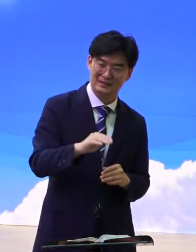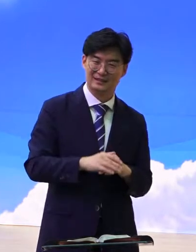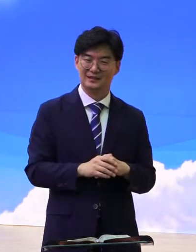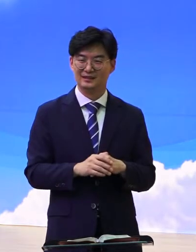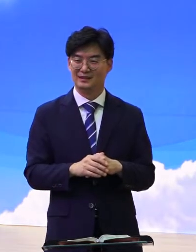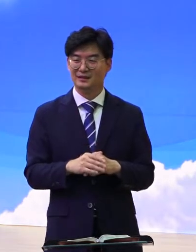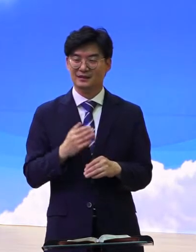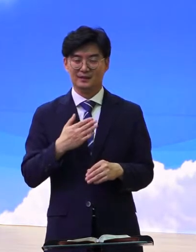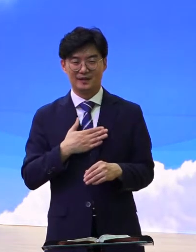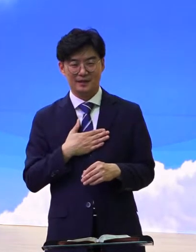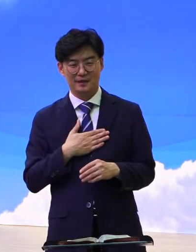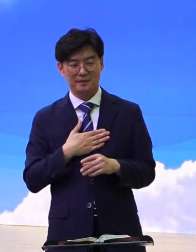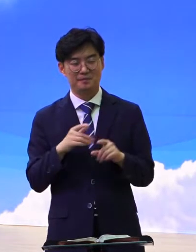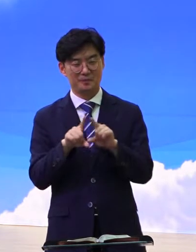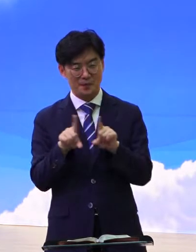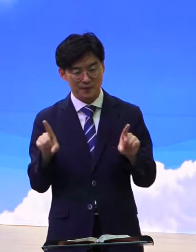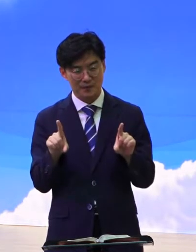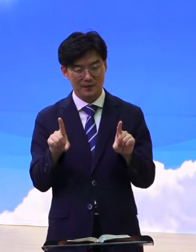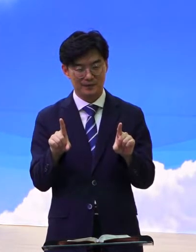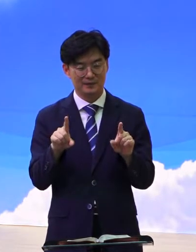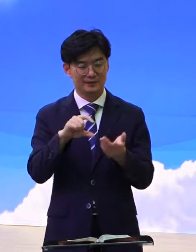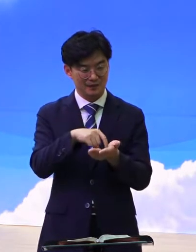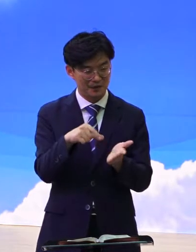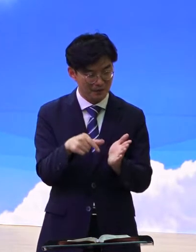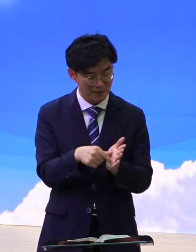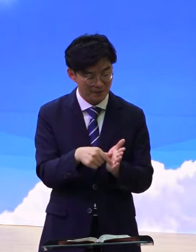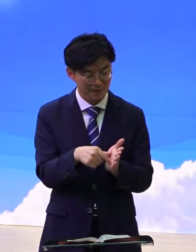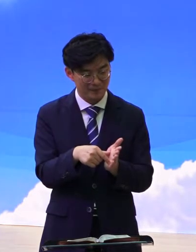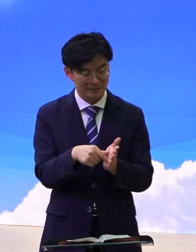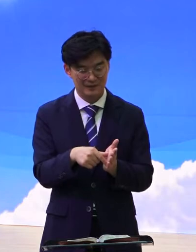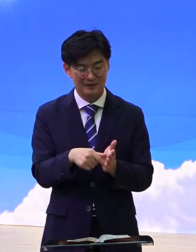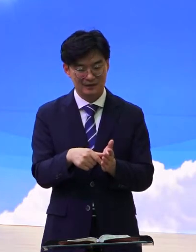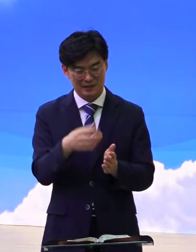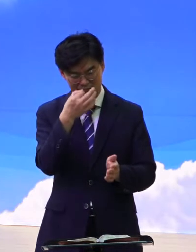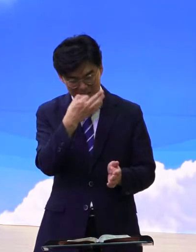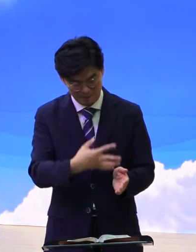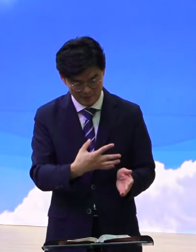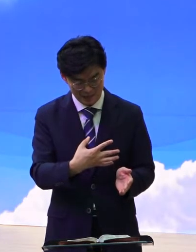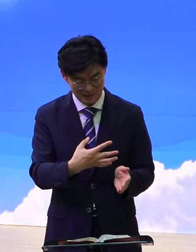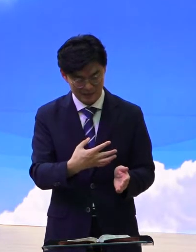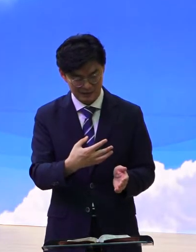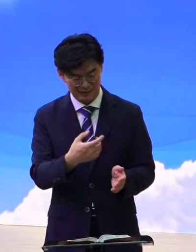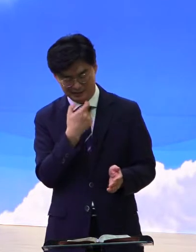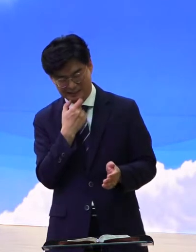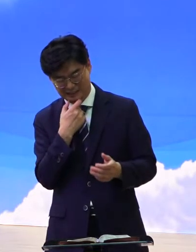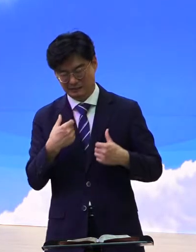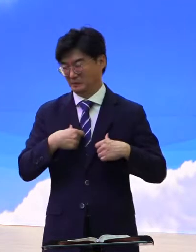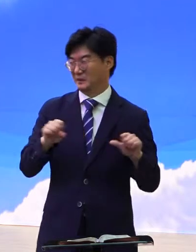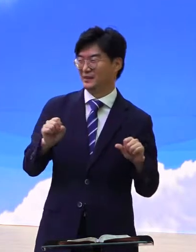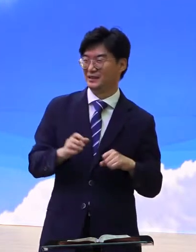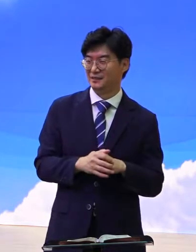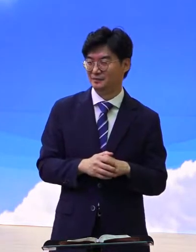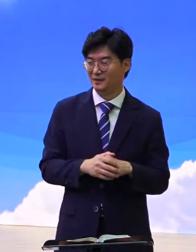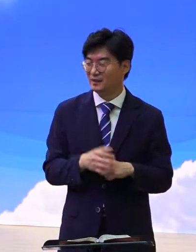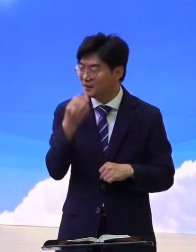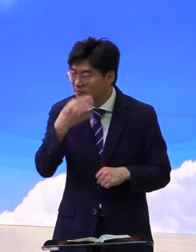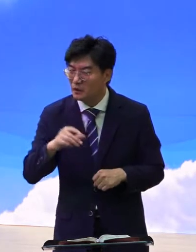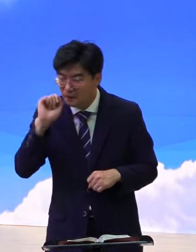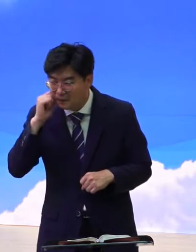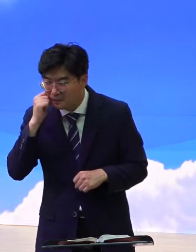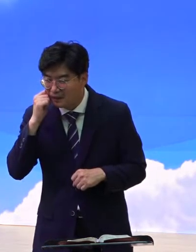살면서, 내가 주인 돼서 내 인생을 살고 내 생각대로 살면서 힘들면 예수님께 나오죠.